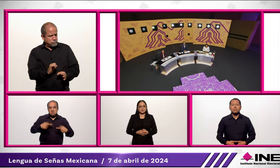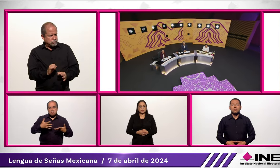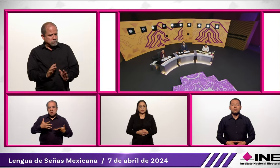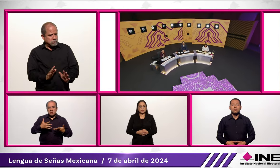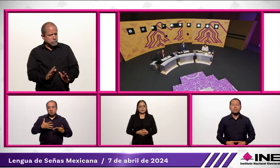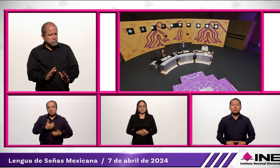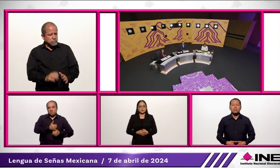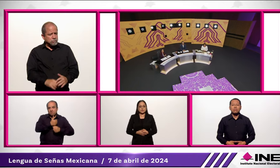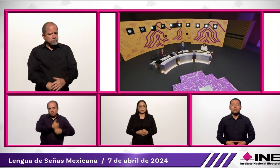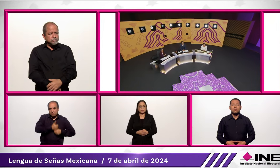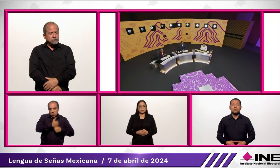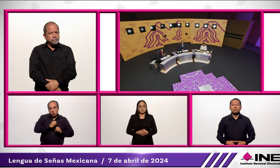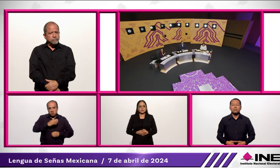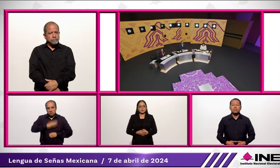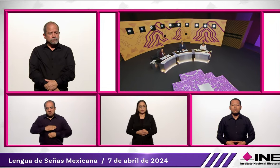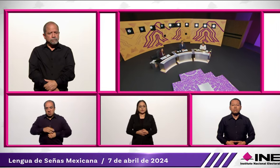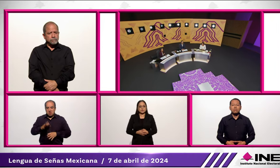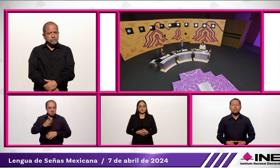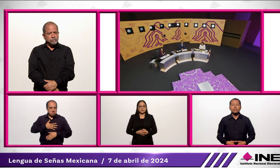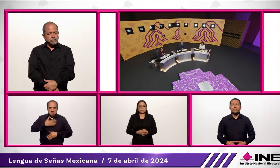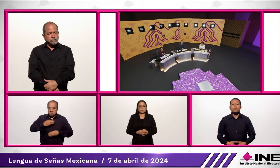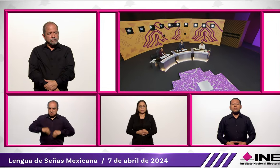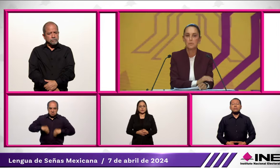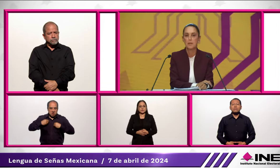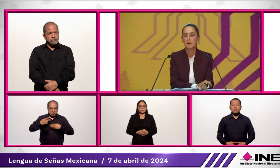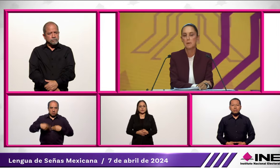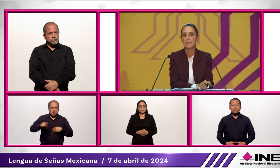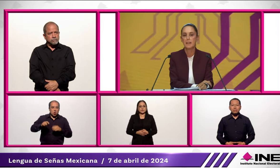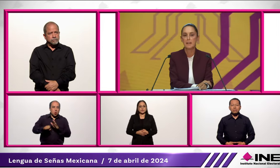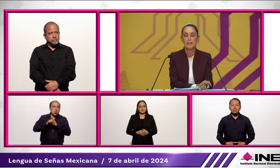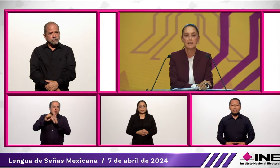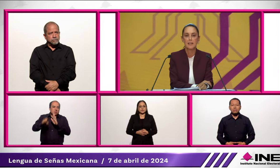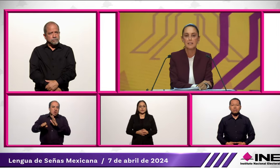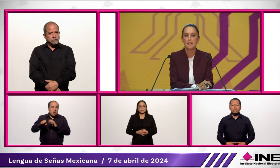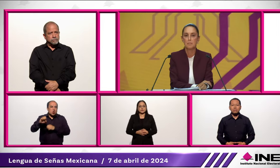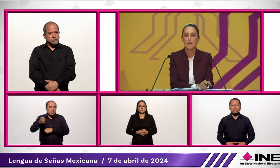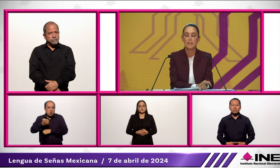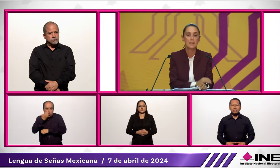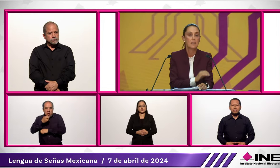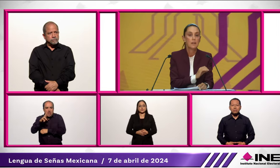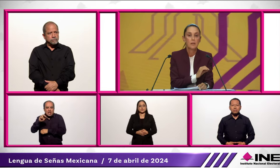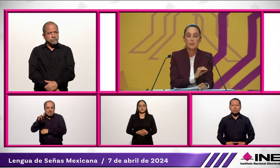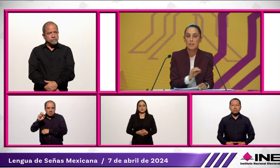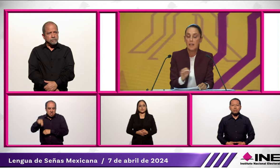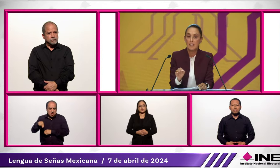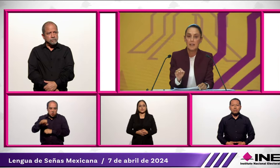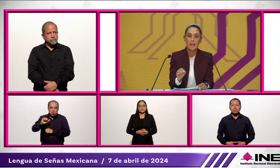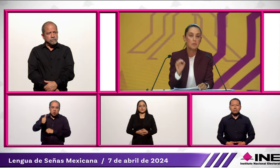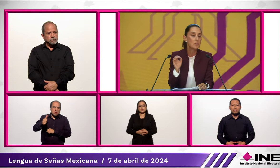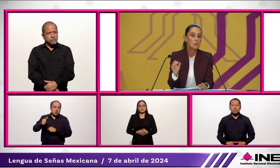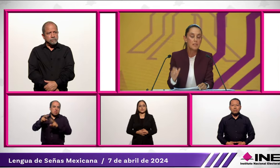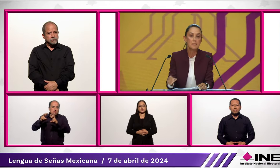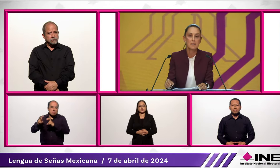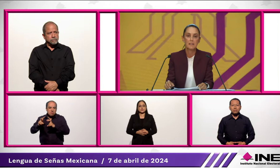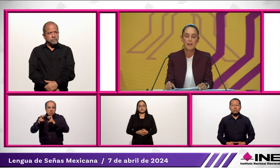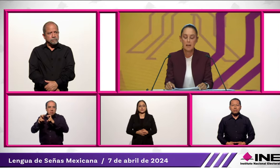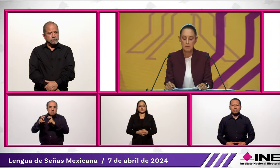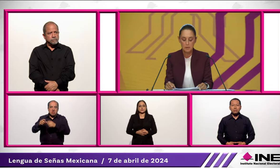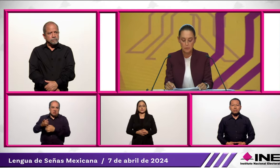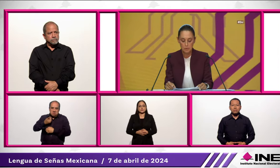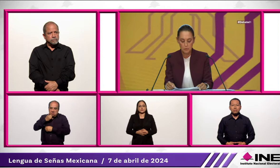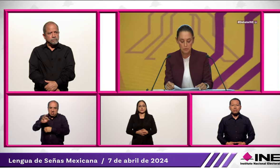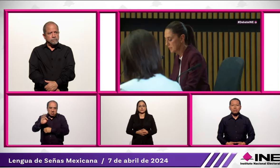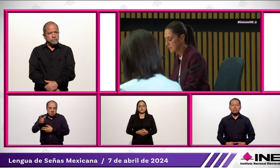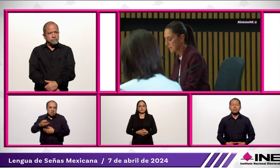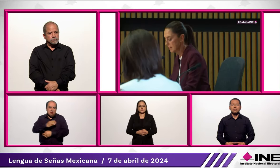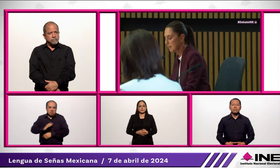mi vida. El caso Repsamen, como seguramente otros que va a plantear la candidata del PRIAN, los he aclarado, inclusive ha